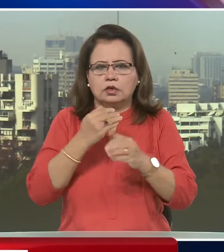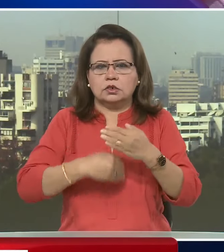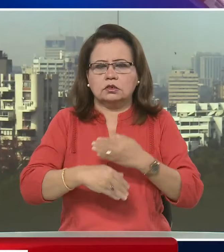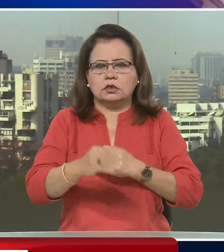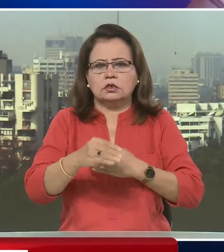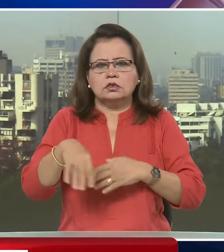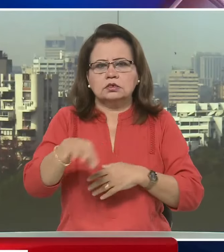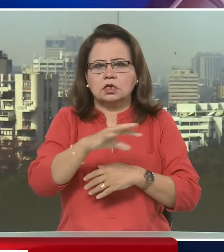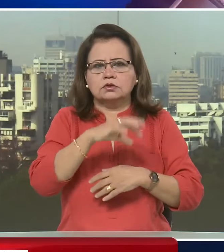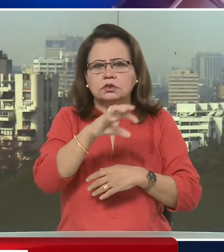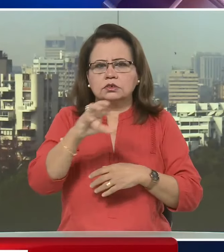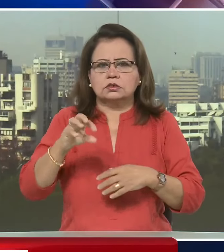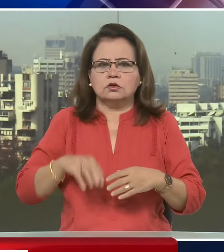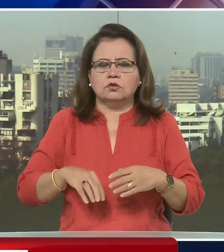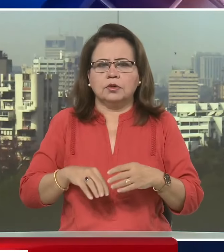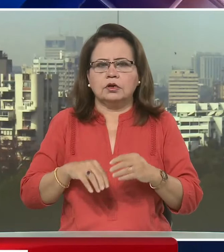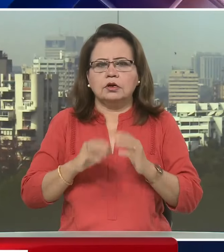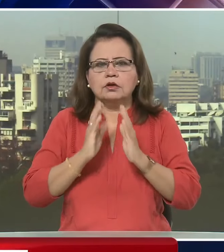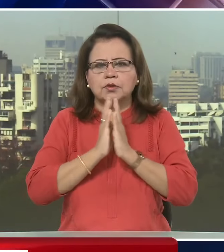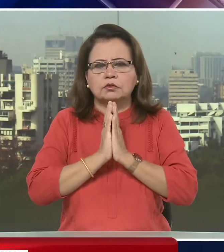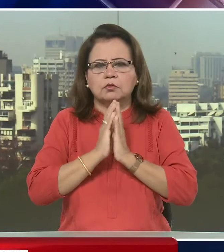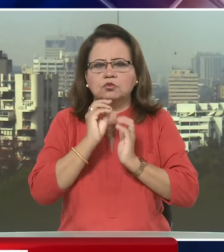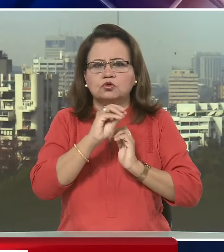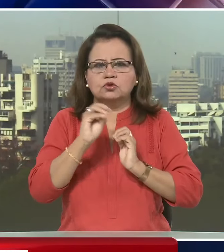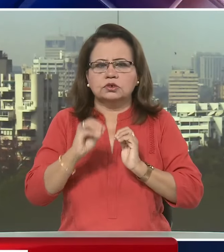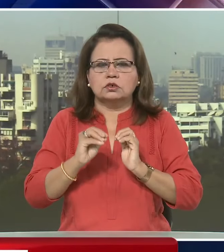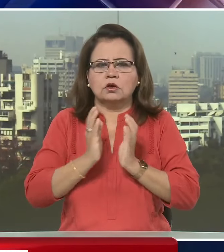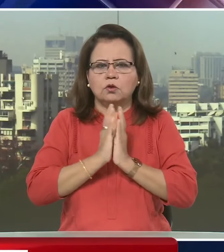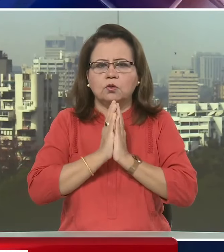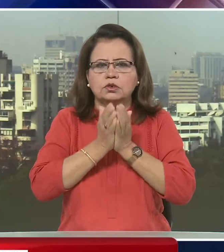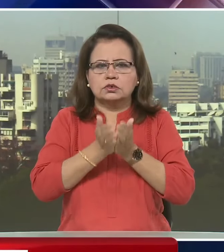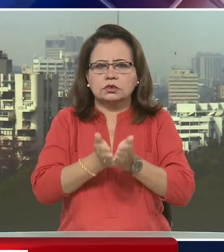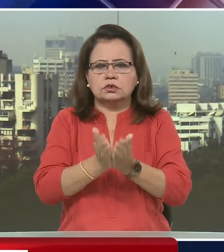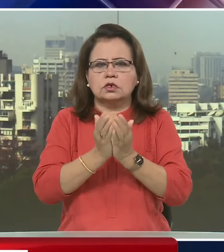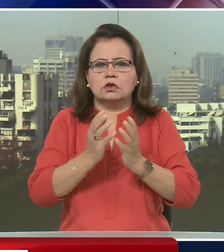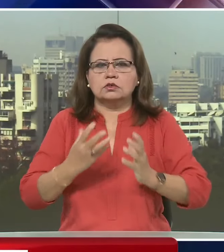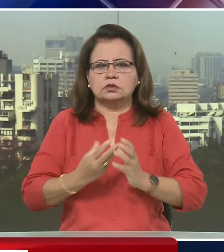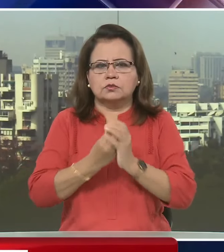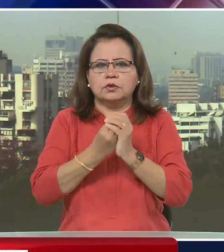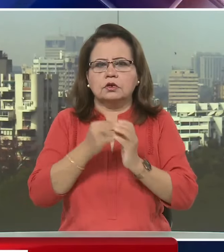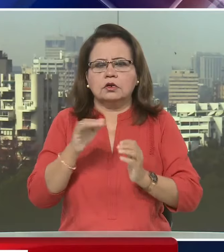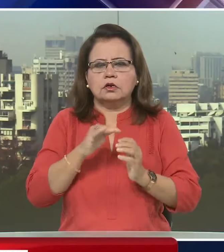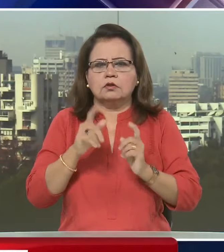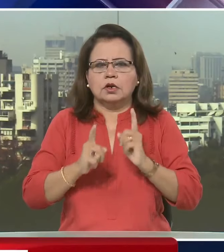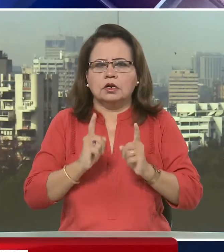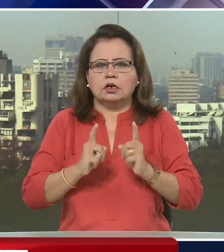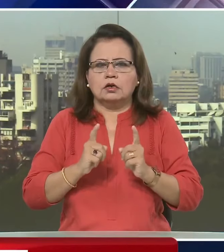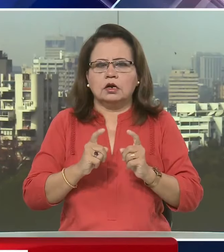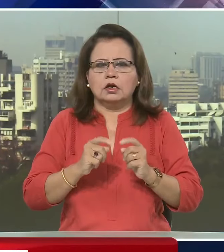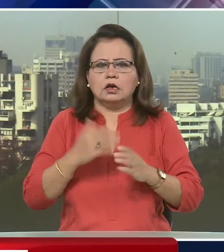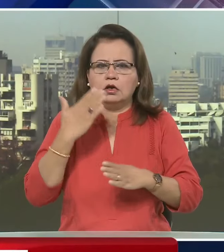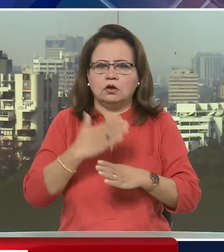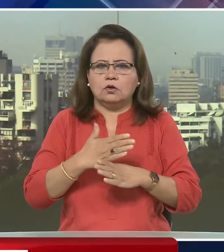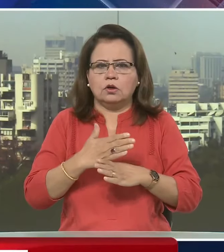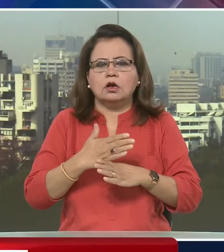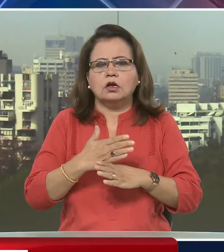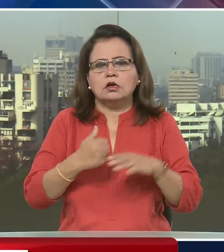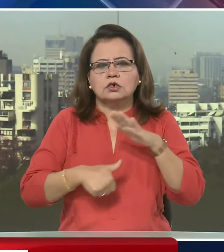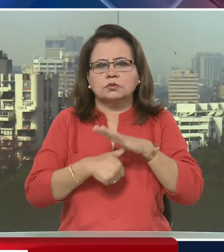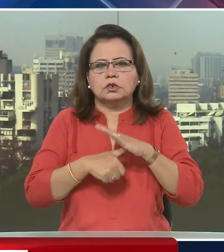महामारी के चलते सार्वजनिक स्थलों पर प्रतिमा पूजन, विसर्जन और सामुदायिक स्तर पर पर्व मनाने पर लगाया